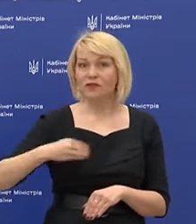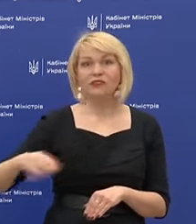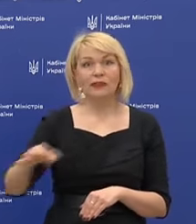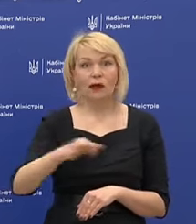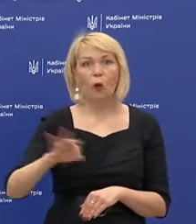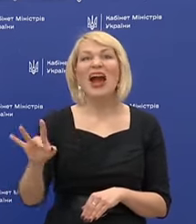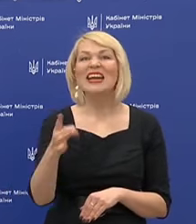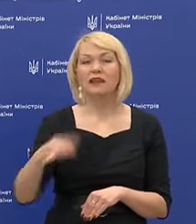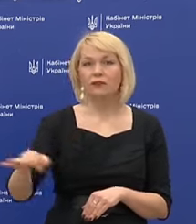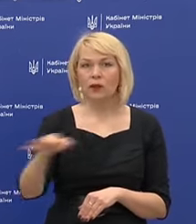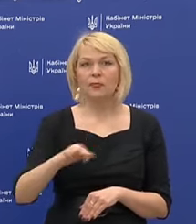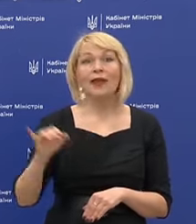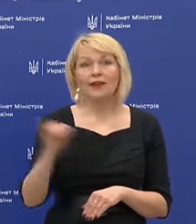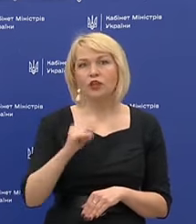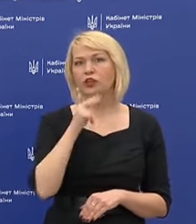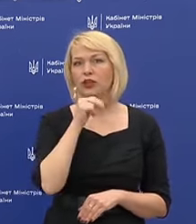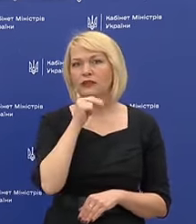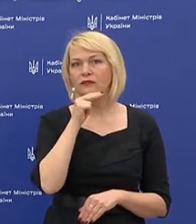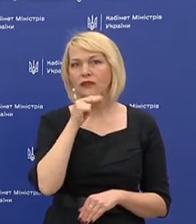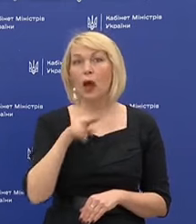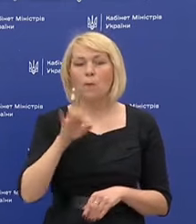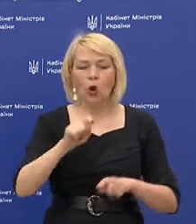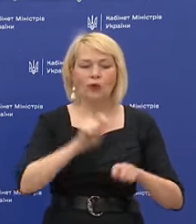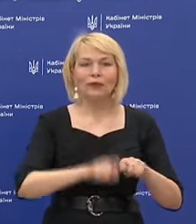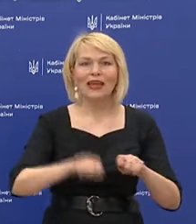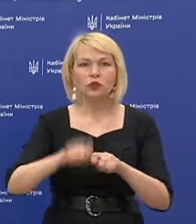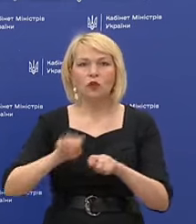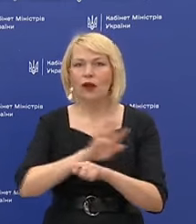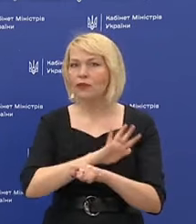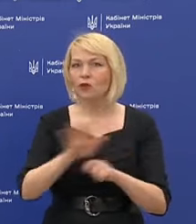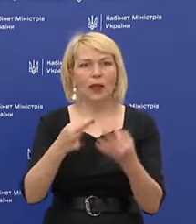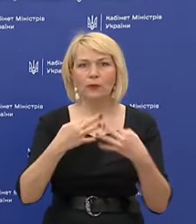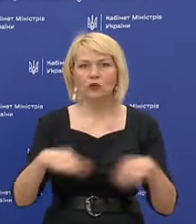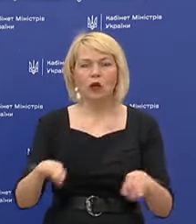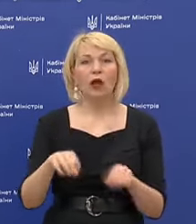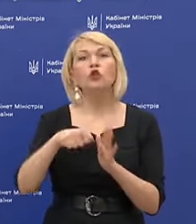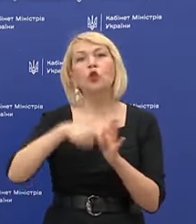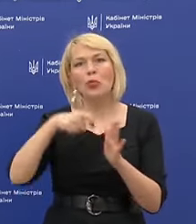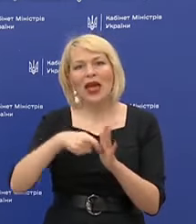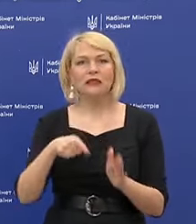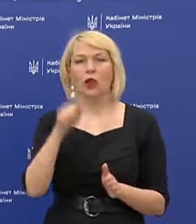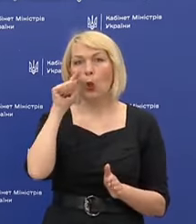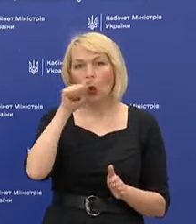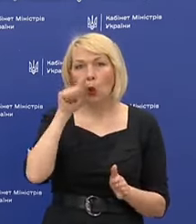область, Рівненська область і Чернівці. І по тестуванню не проходить Донецьк, і Луганськ